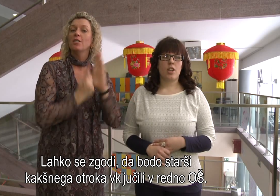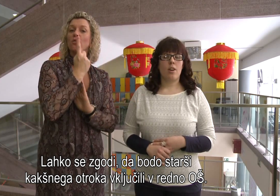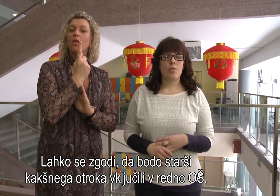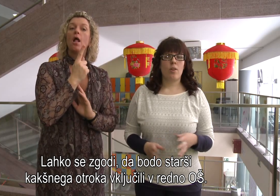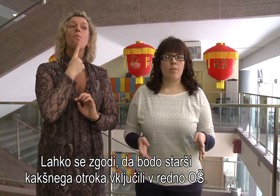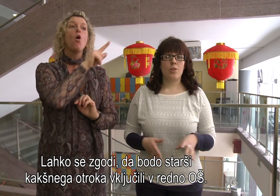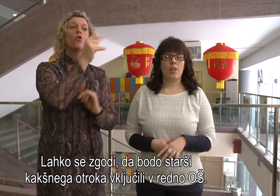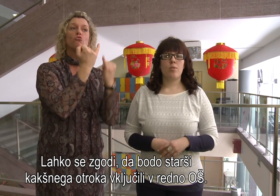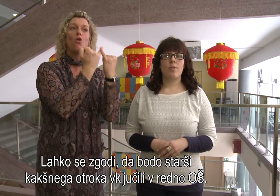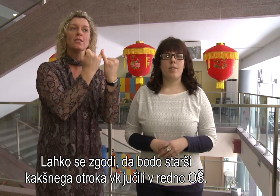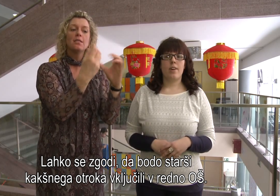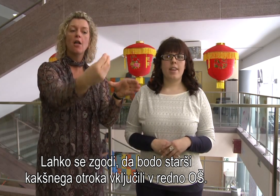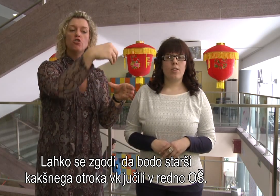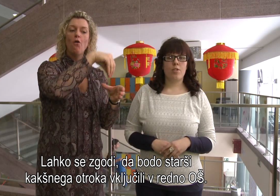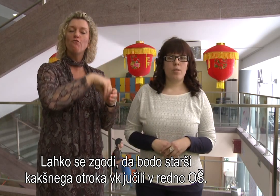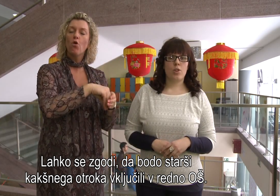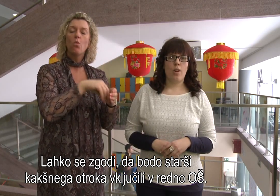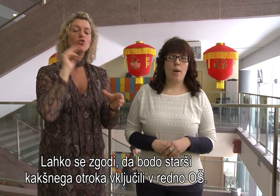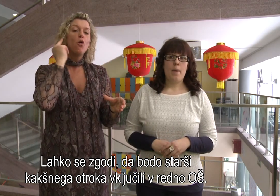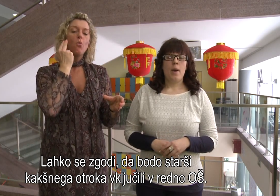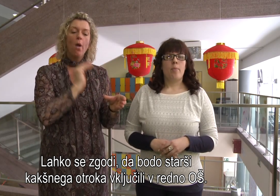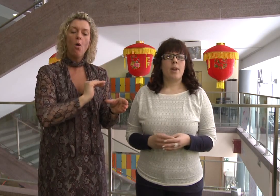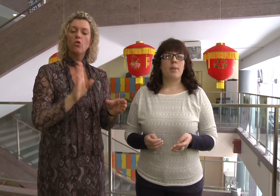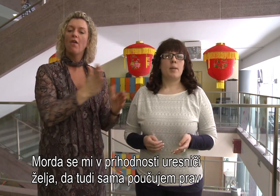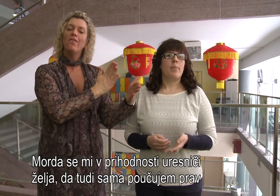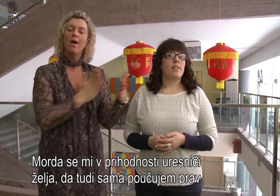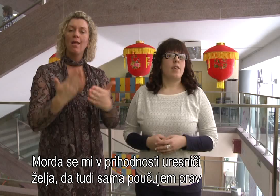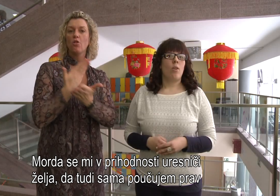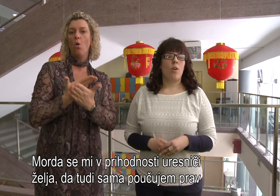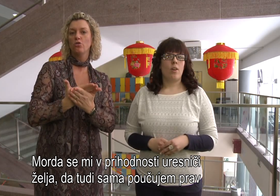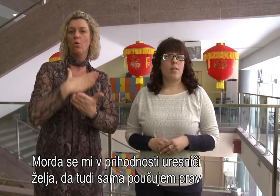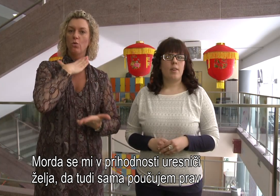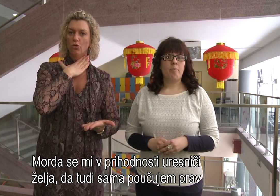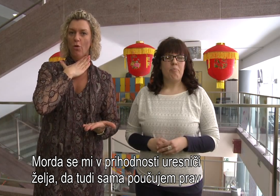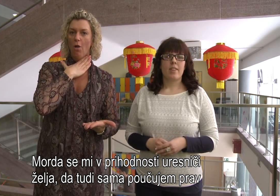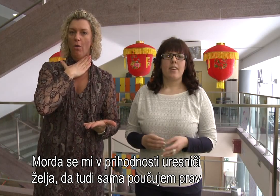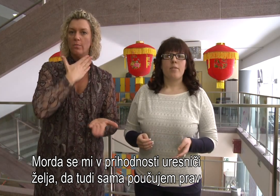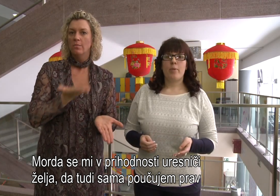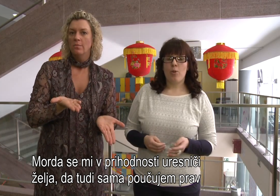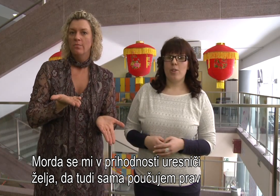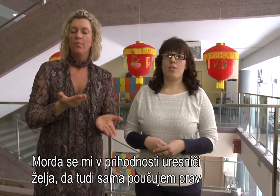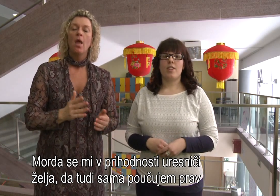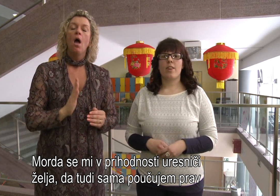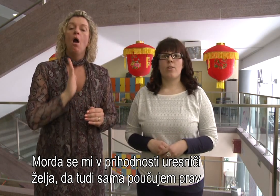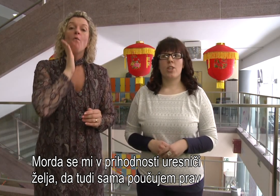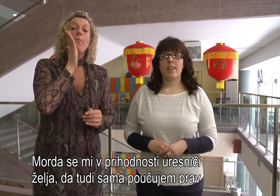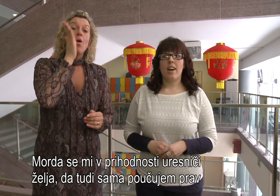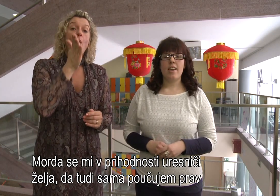kakšnega otroka vključili tudi v redno osnovno šolo, morebiti pa celo v prihodnosti nekoč nekdaj